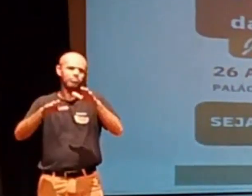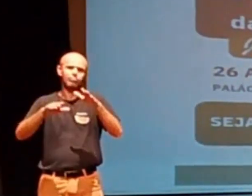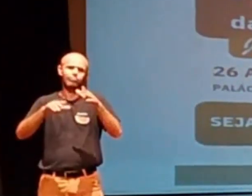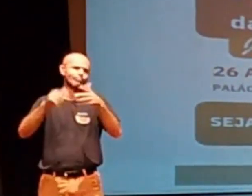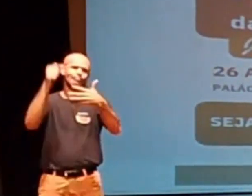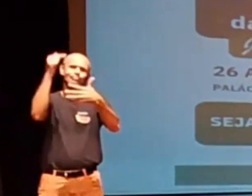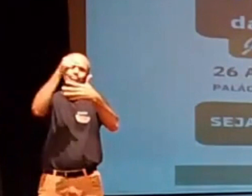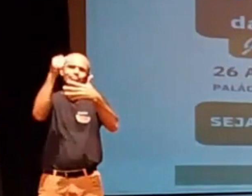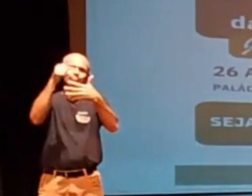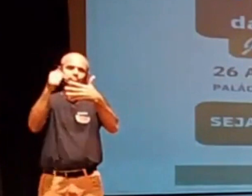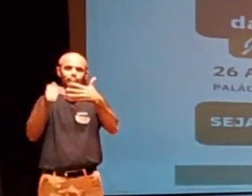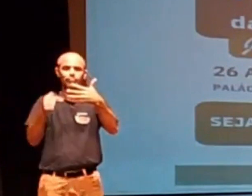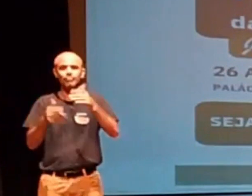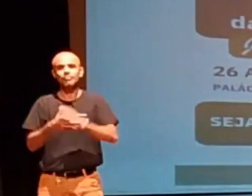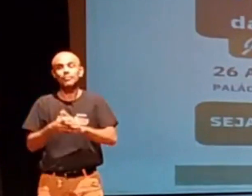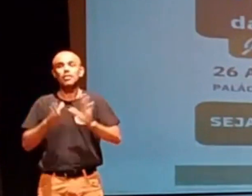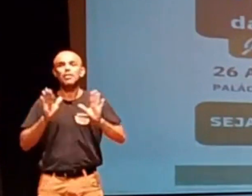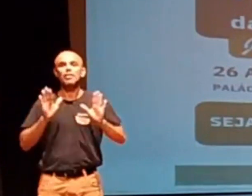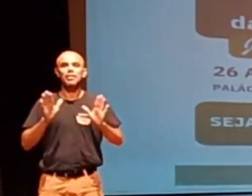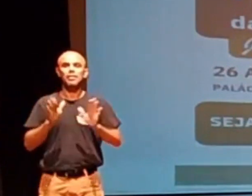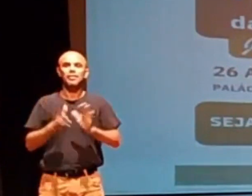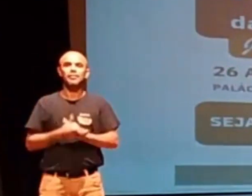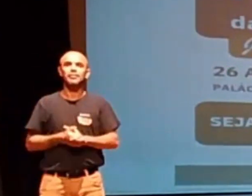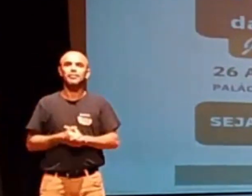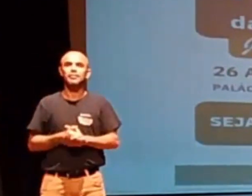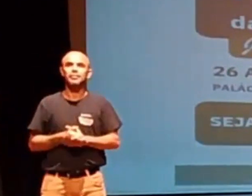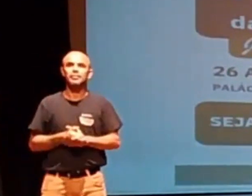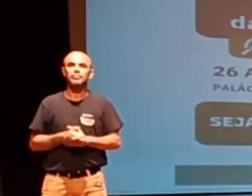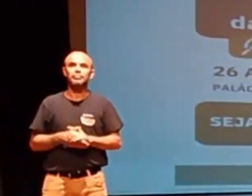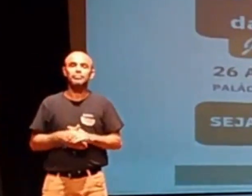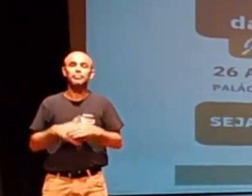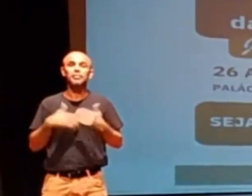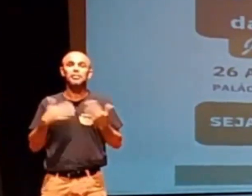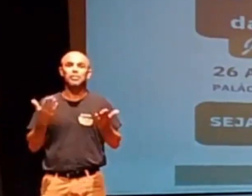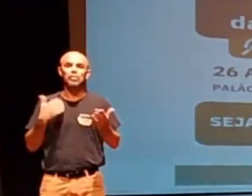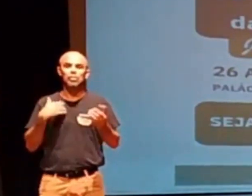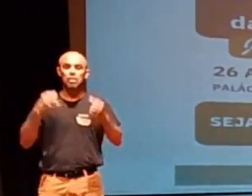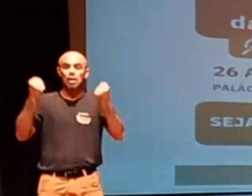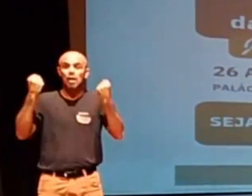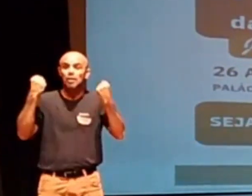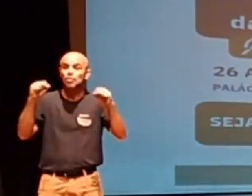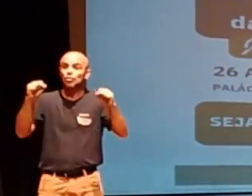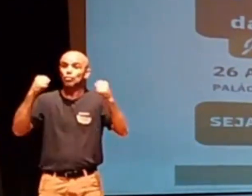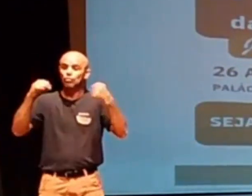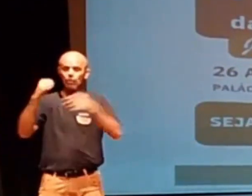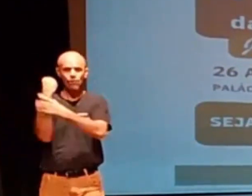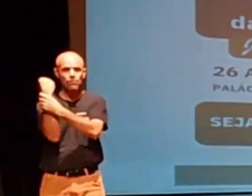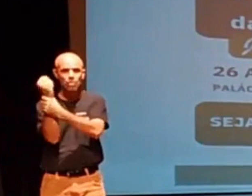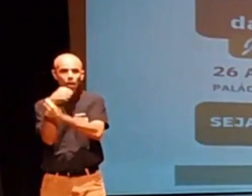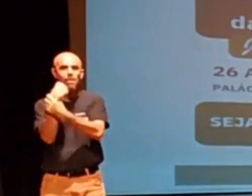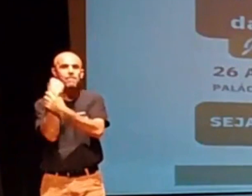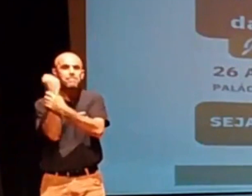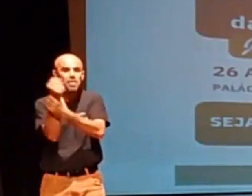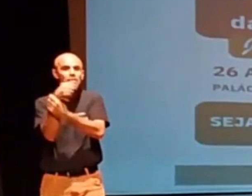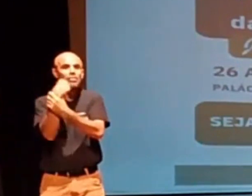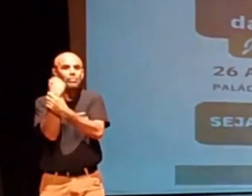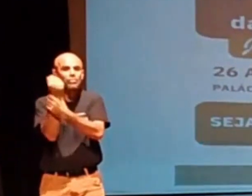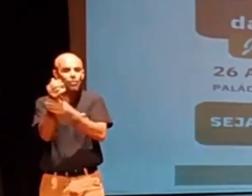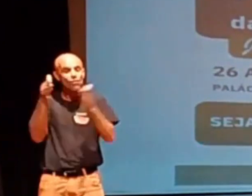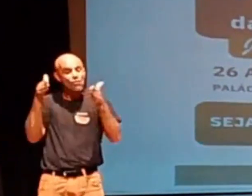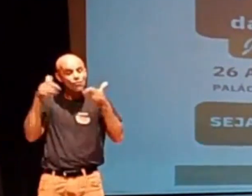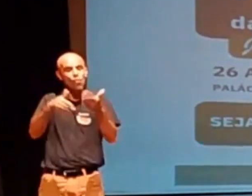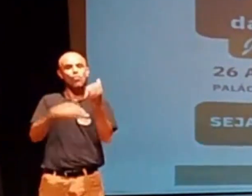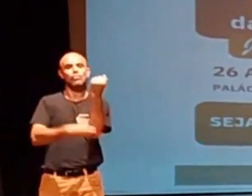de fato, né? Mas, sobretudo, exercícios fisioterapêuticos específicos